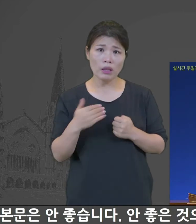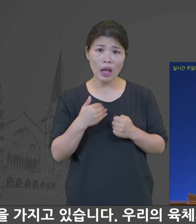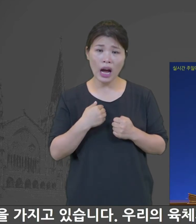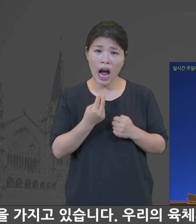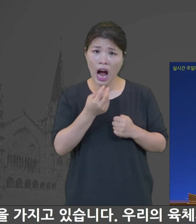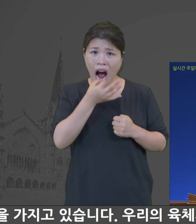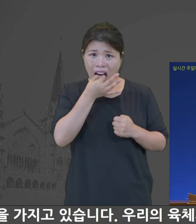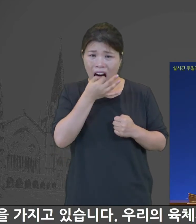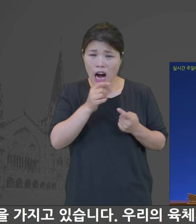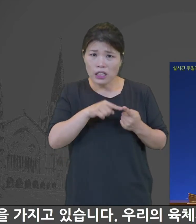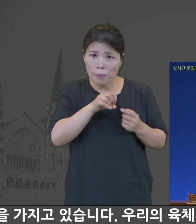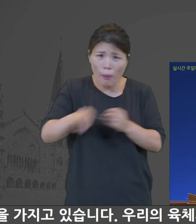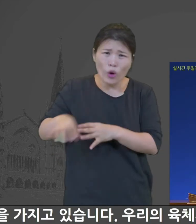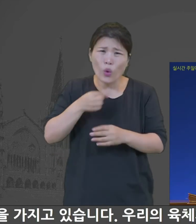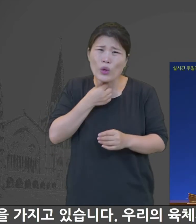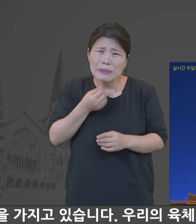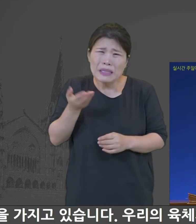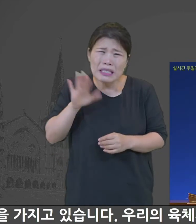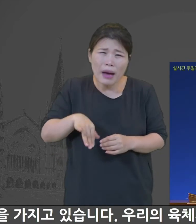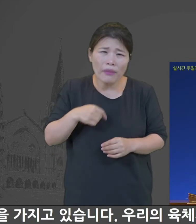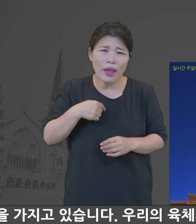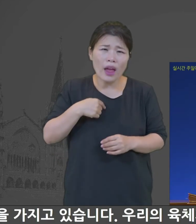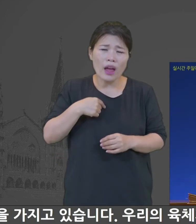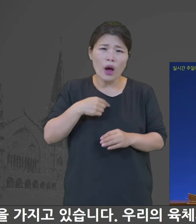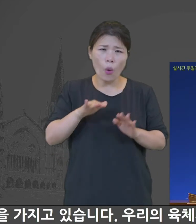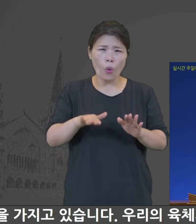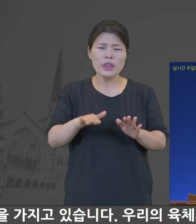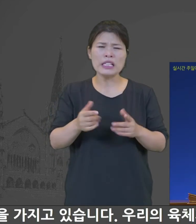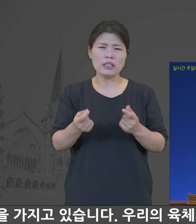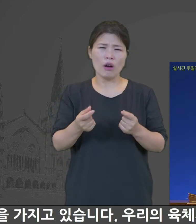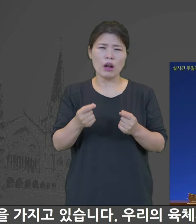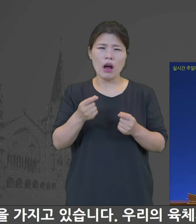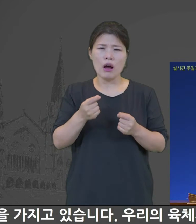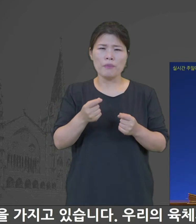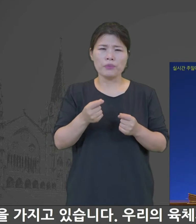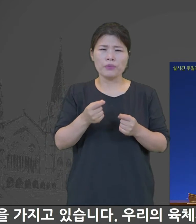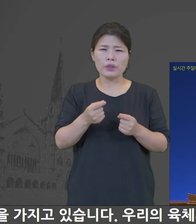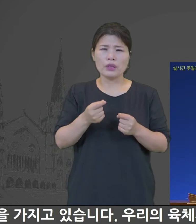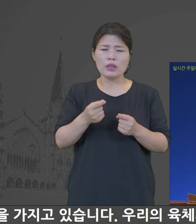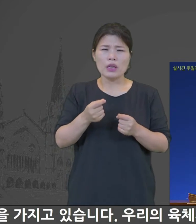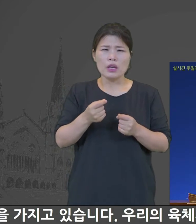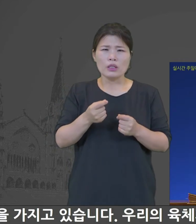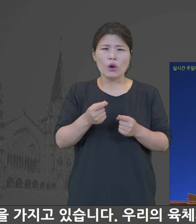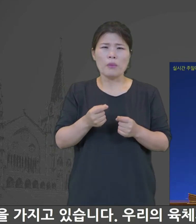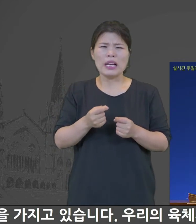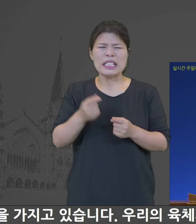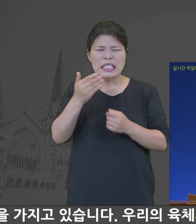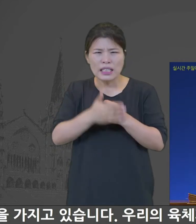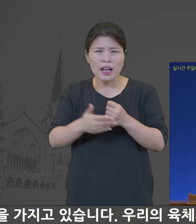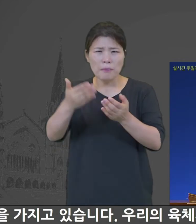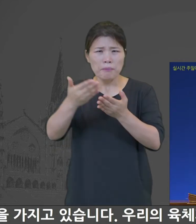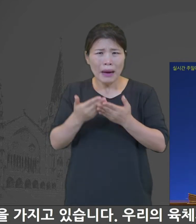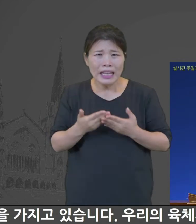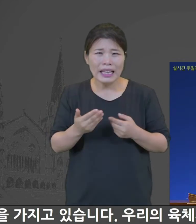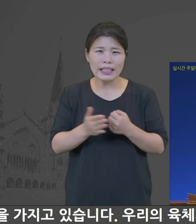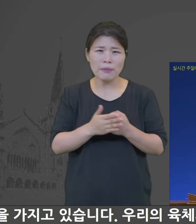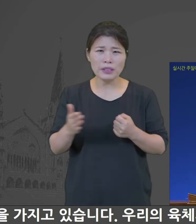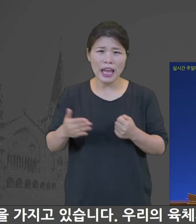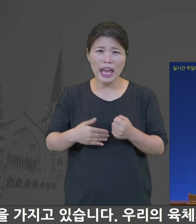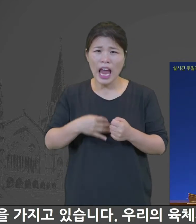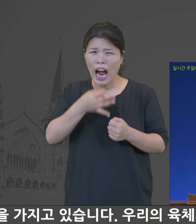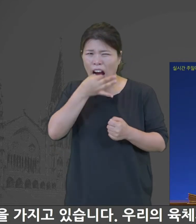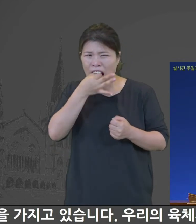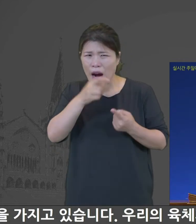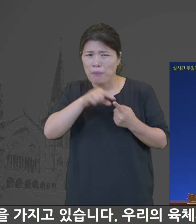내 영이 깨어있을 때 오늘같이 은혜 받아서 욕심 버리려고 결단을 해도 내 육체가 욕심의 일부를